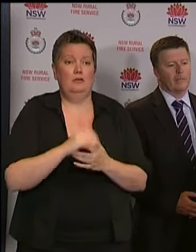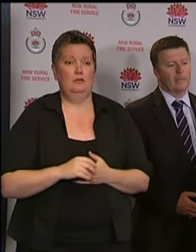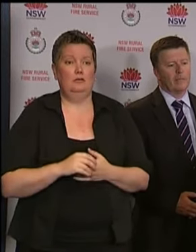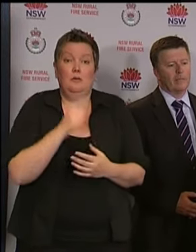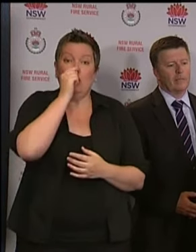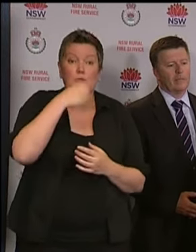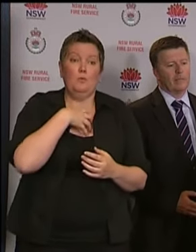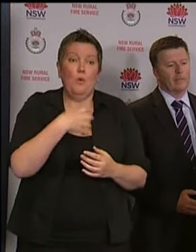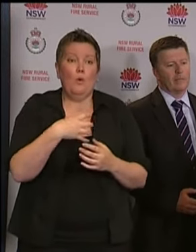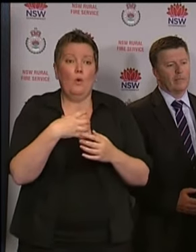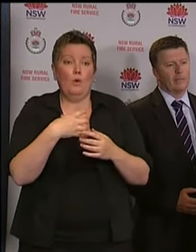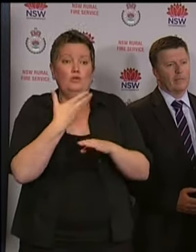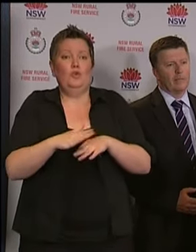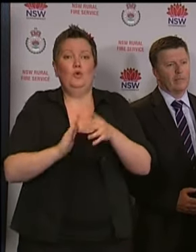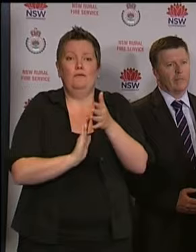bulunuyor.